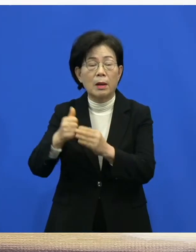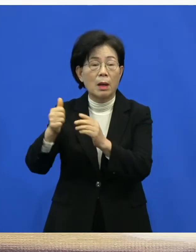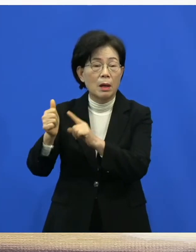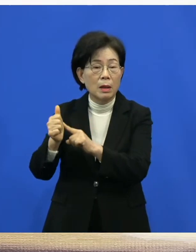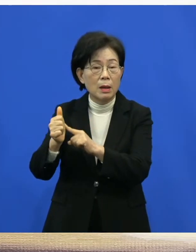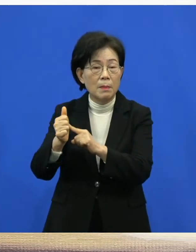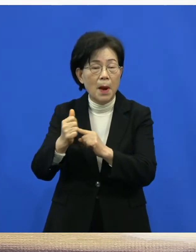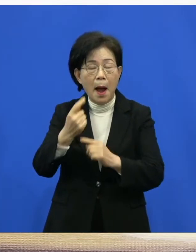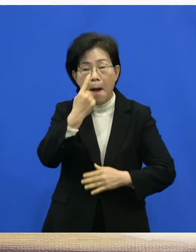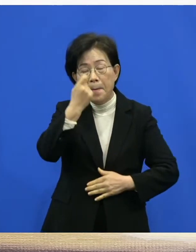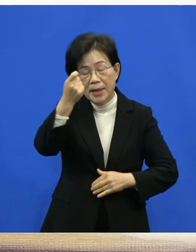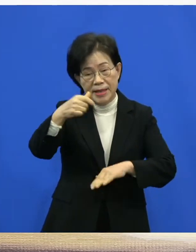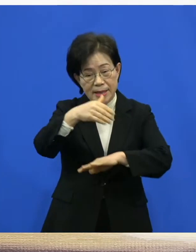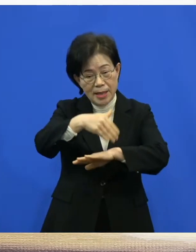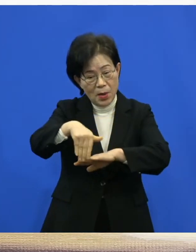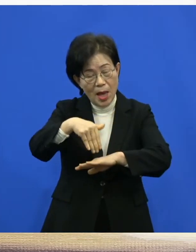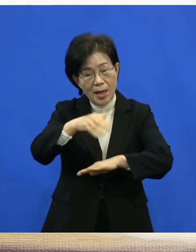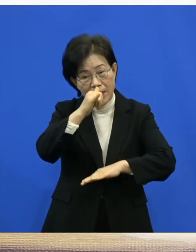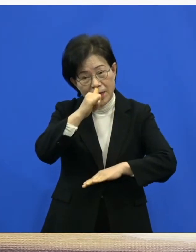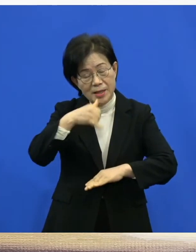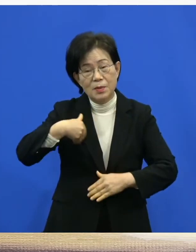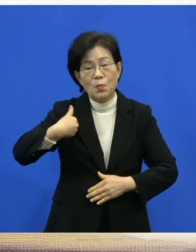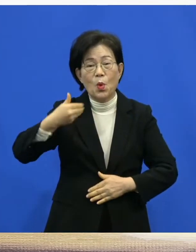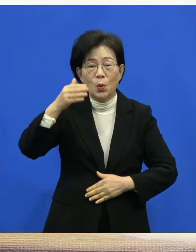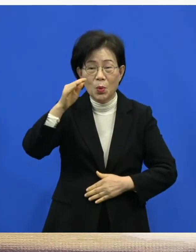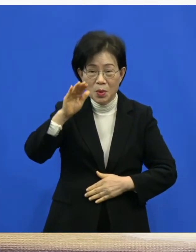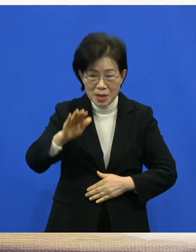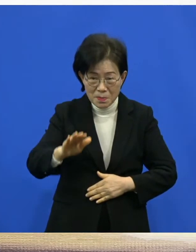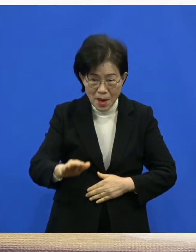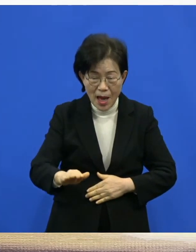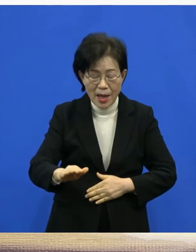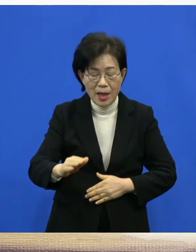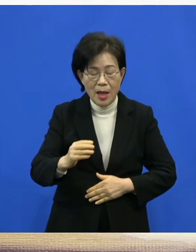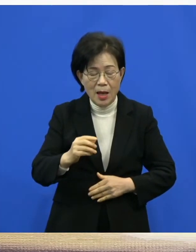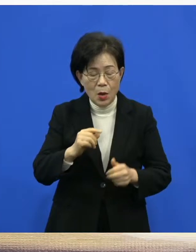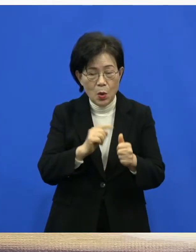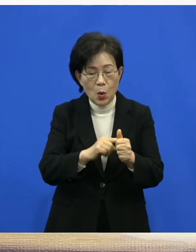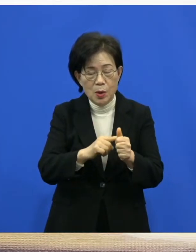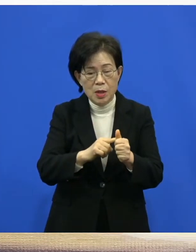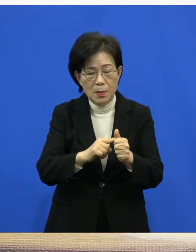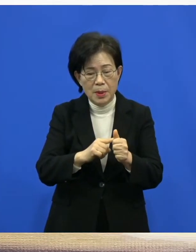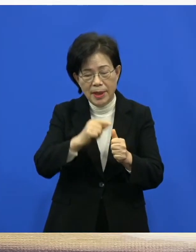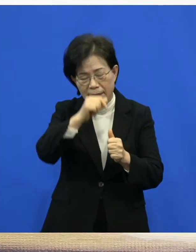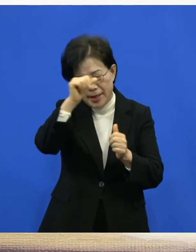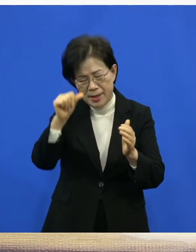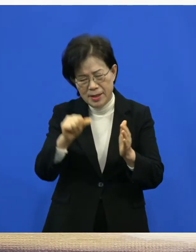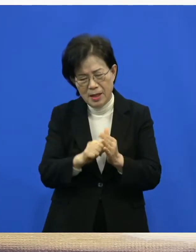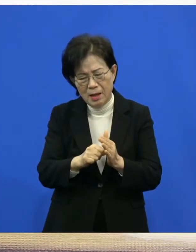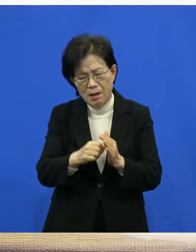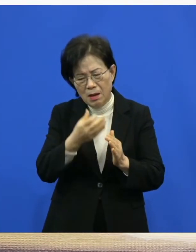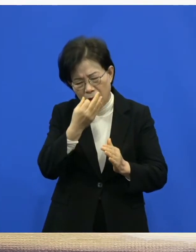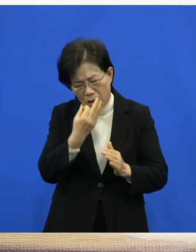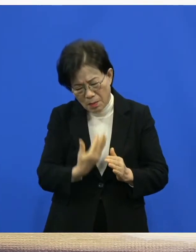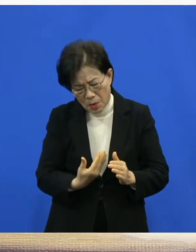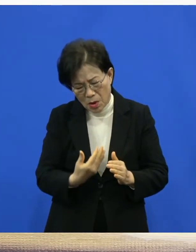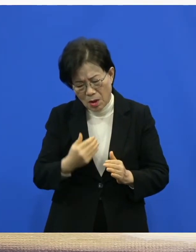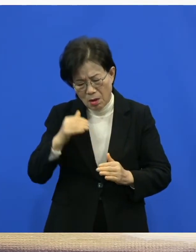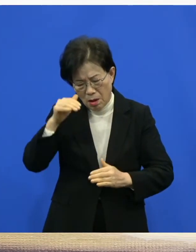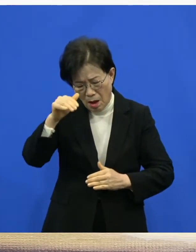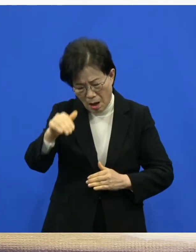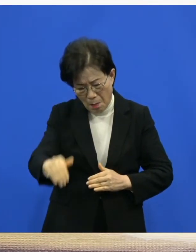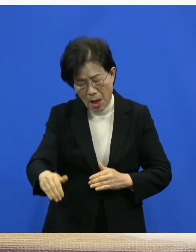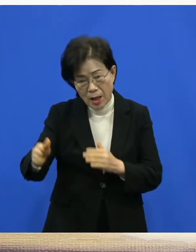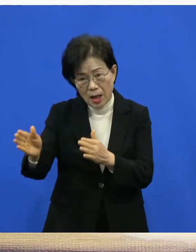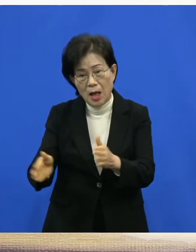하나님은 멋진 계획을 가지고 계시는지는 모르겠지만 좌우지간 요셉의 인생은 꼬여도 한참 꼬이고 있습니다.